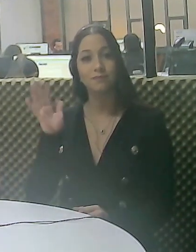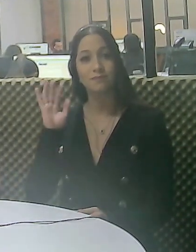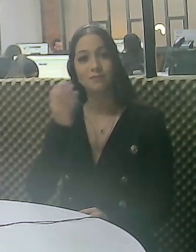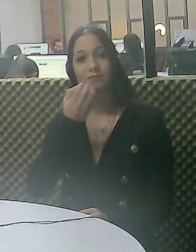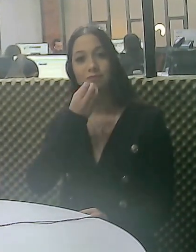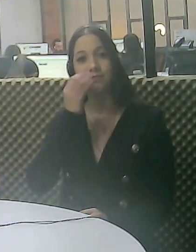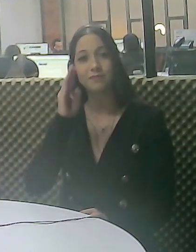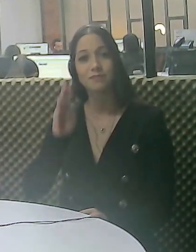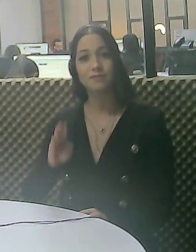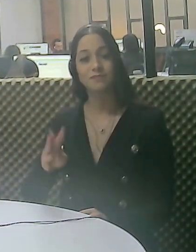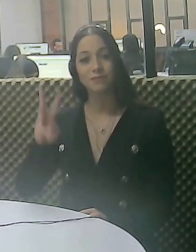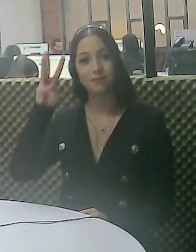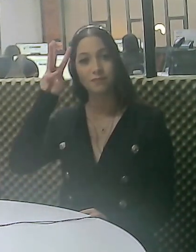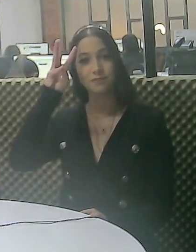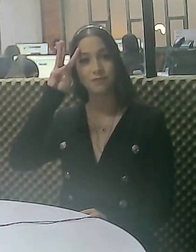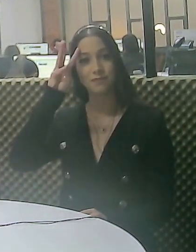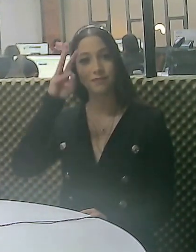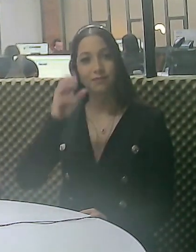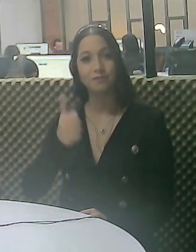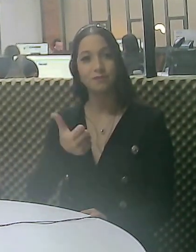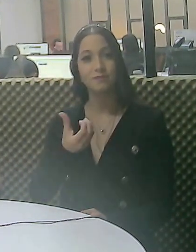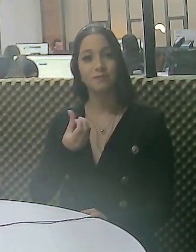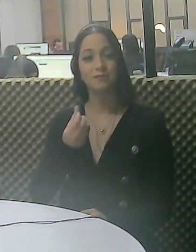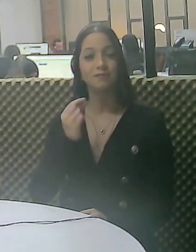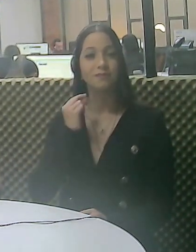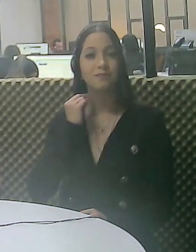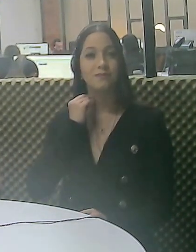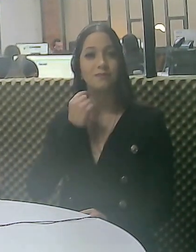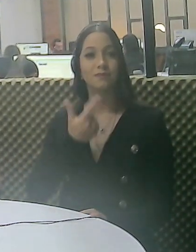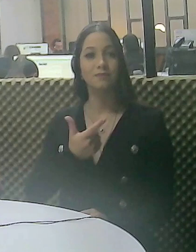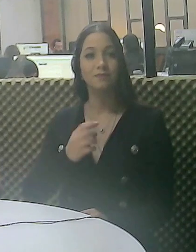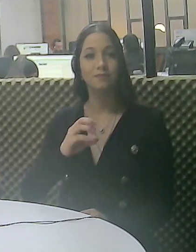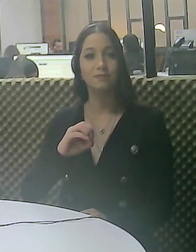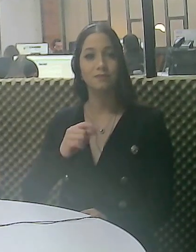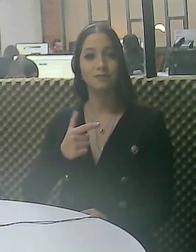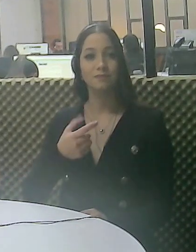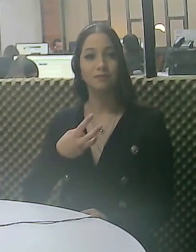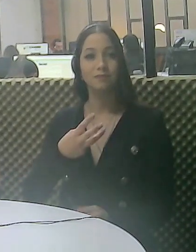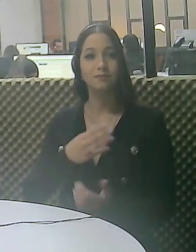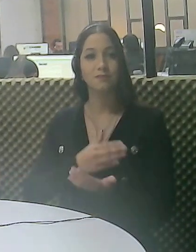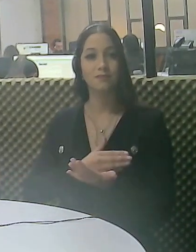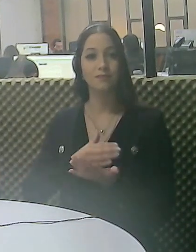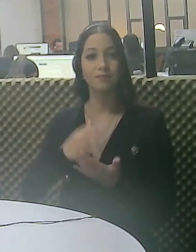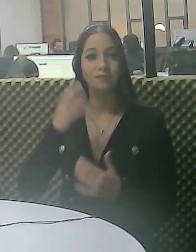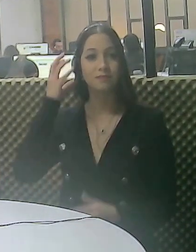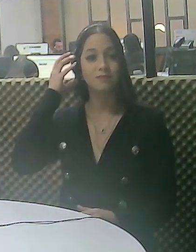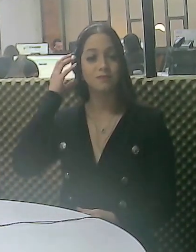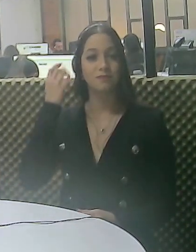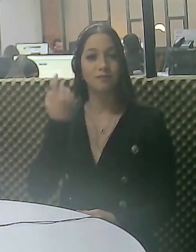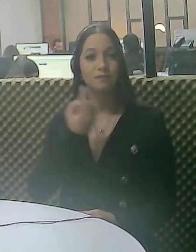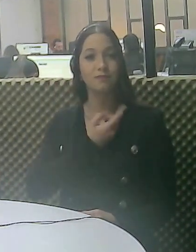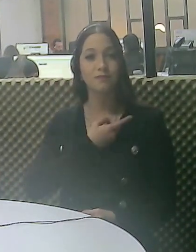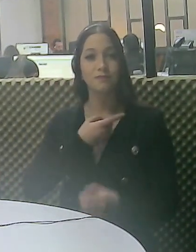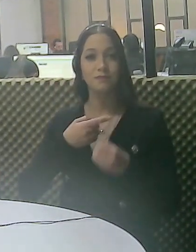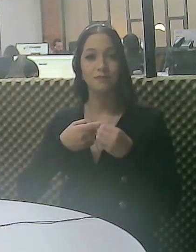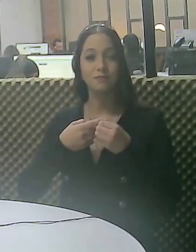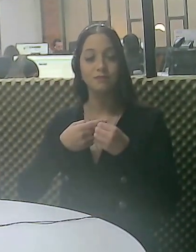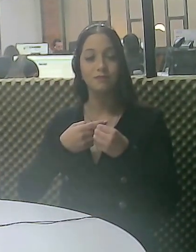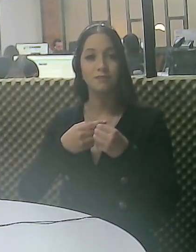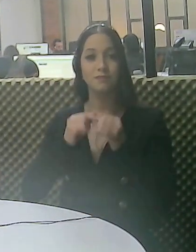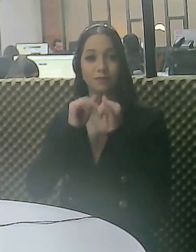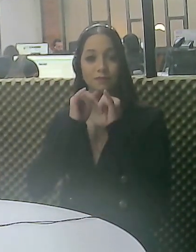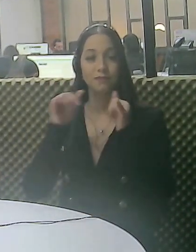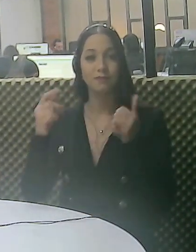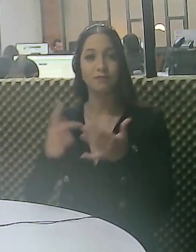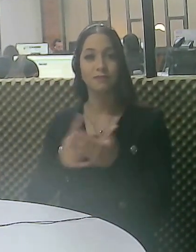Olá, boa tarde. Hoje é terça-feira, dia 16 de maio de 2023. Está no ar a Rádio Nossa Cidade com um boletim de notícias sobre o que de